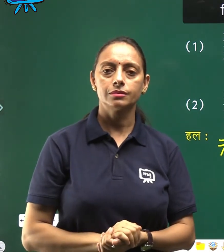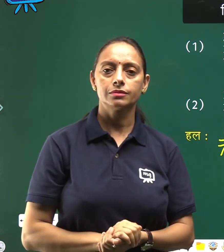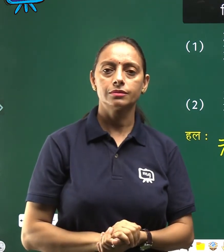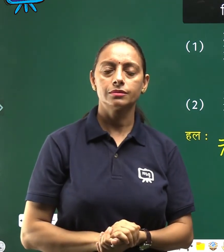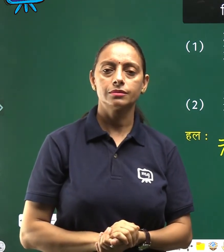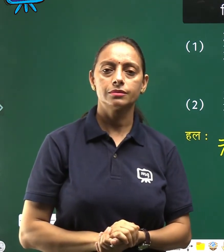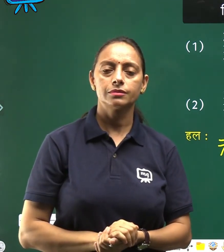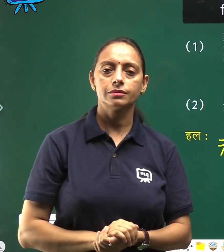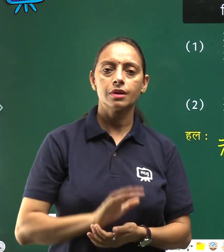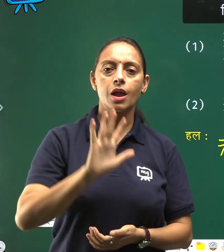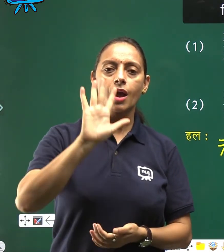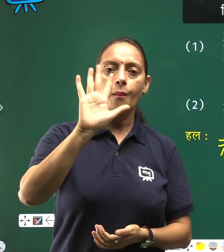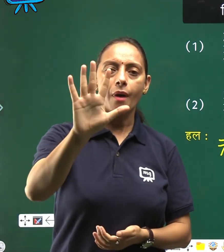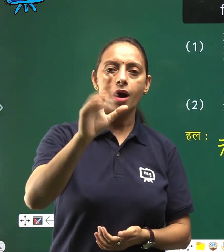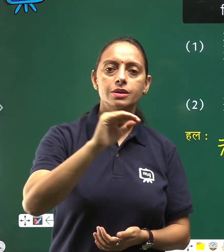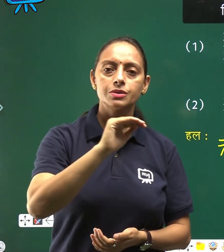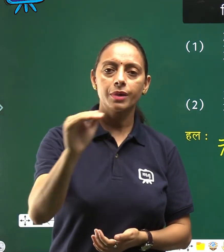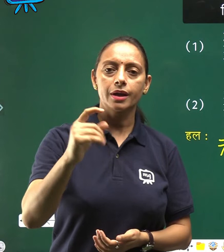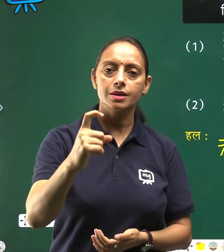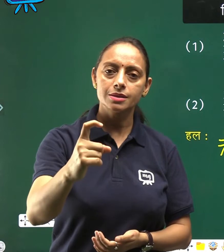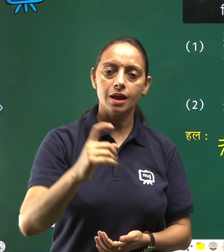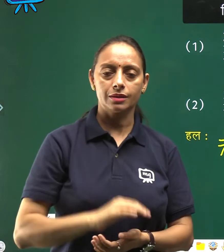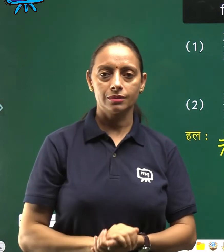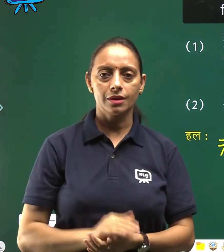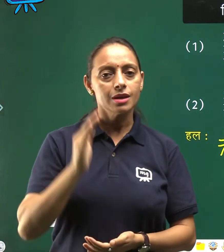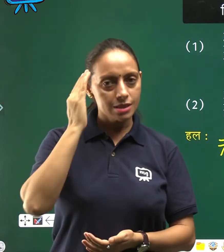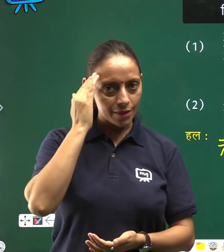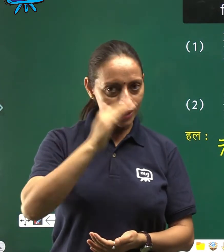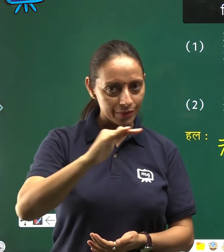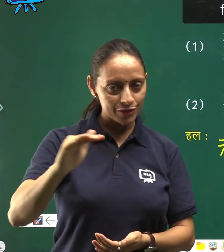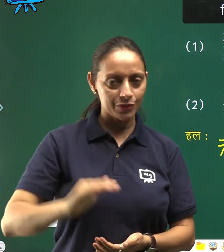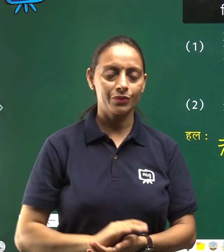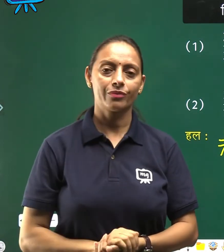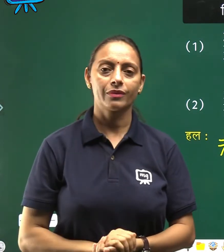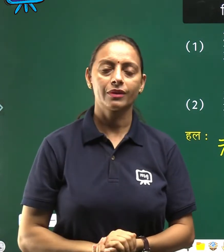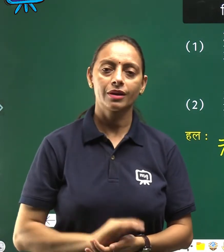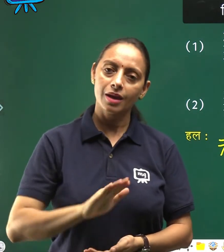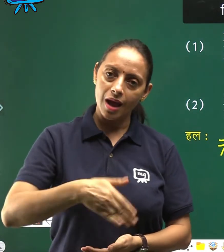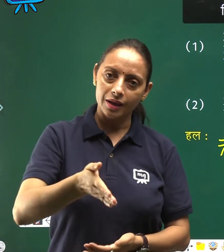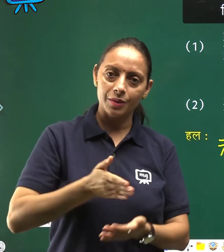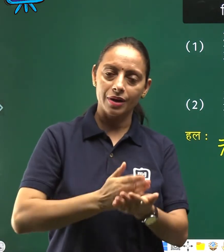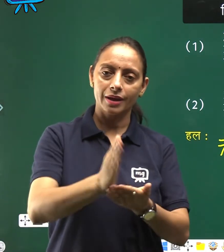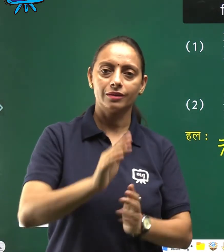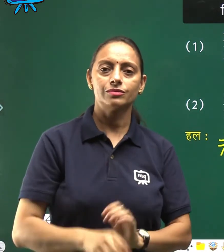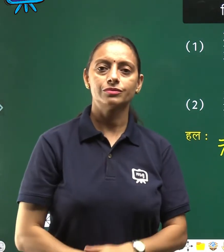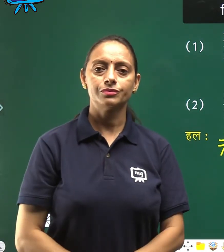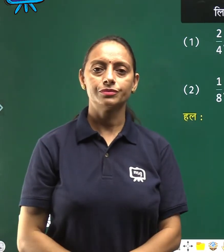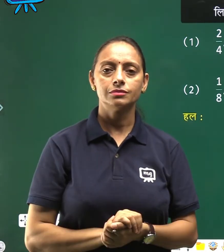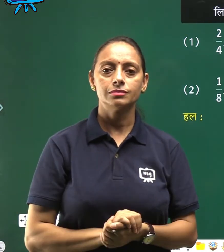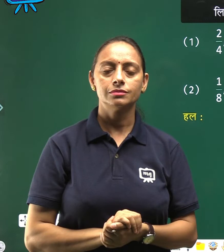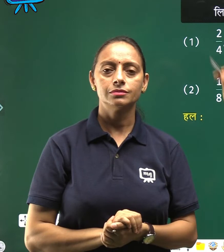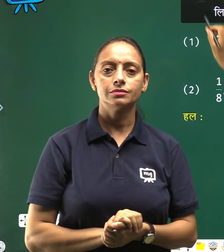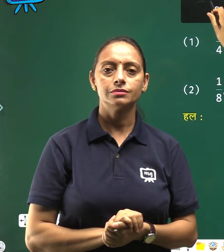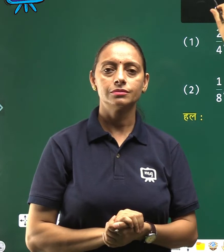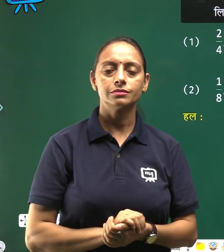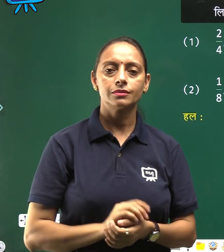पांच बटा सात। समझ में आया बच्चों? आगे बढ़े।